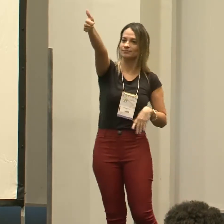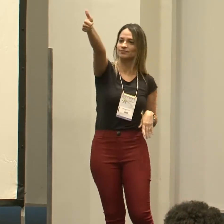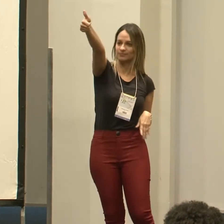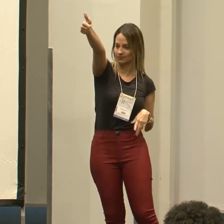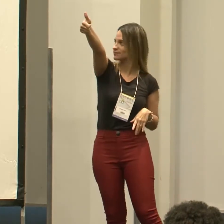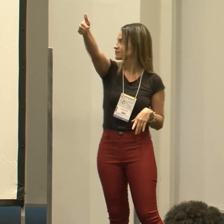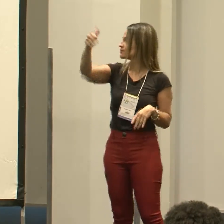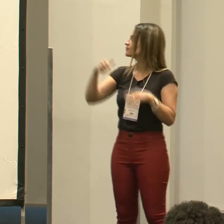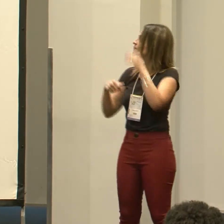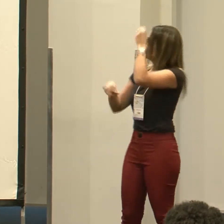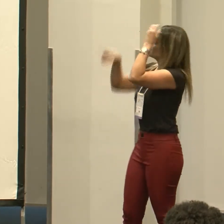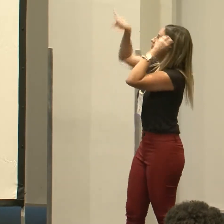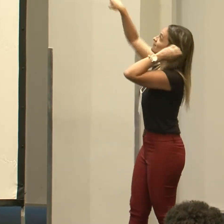segundo personagem.